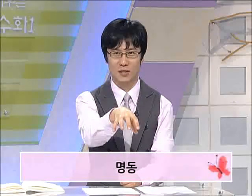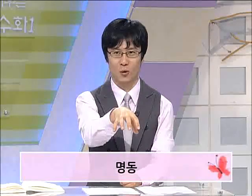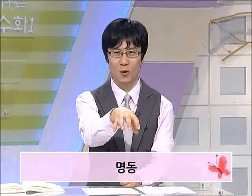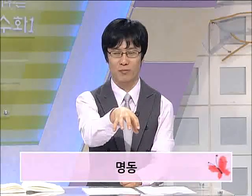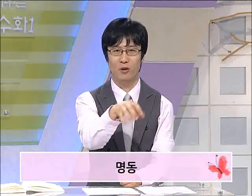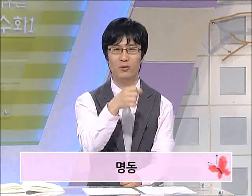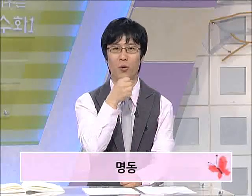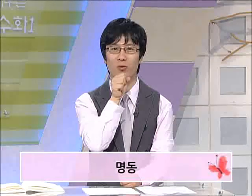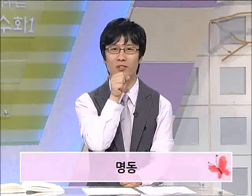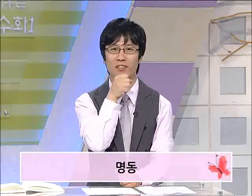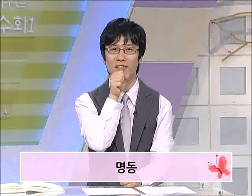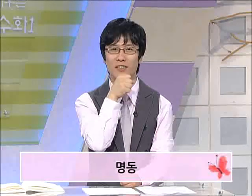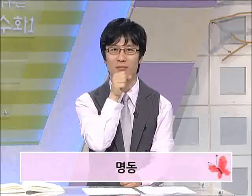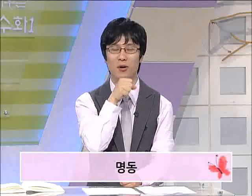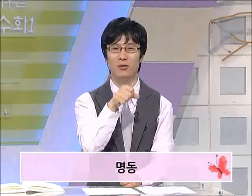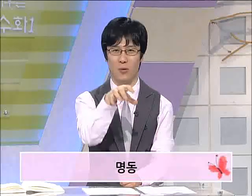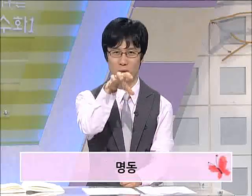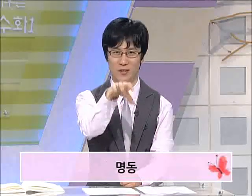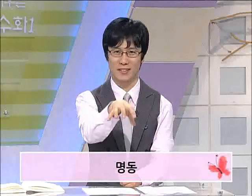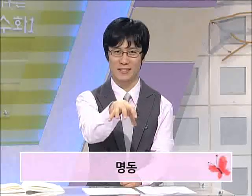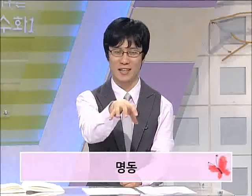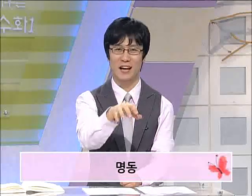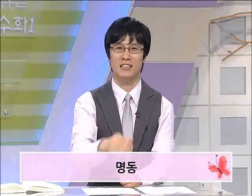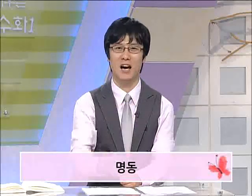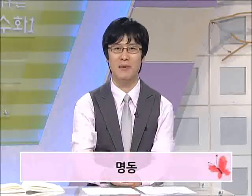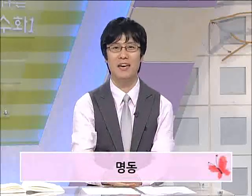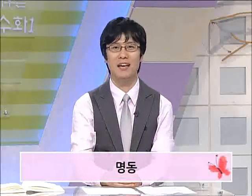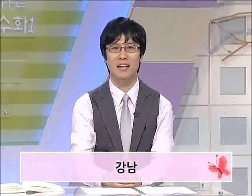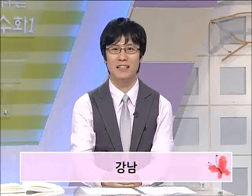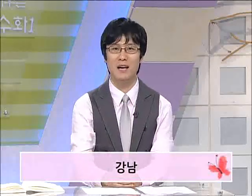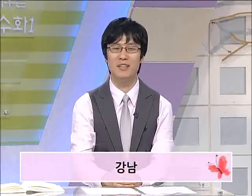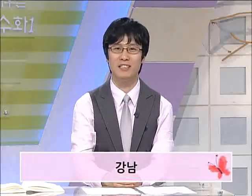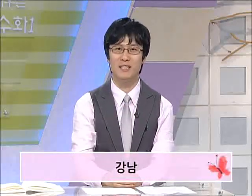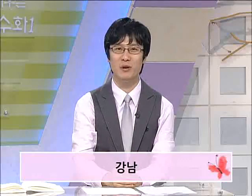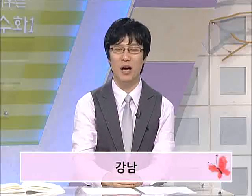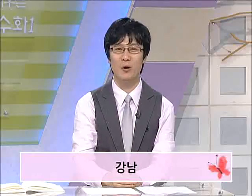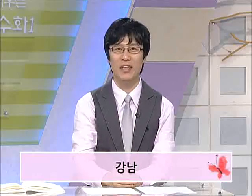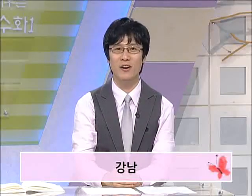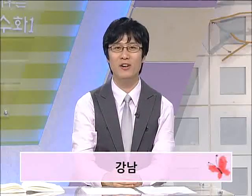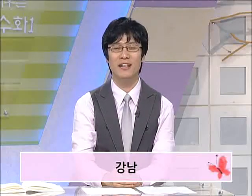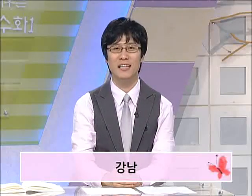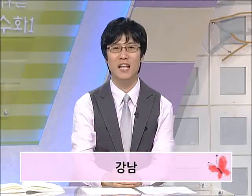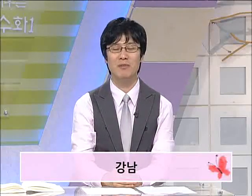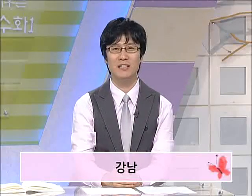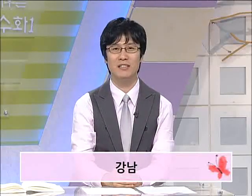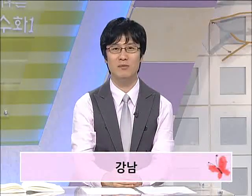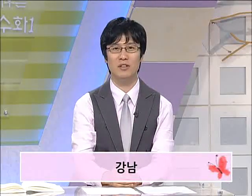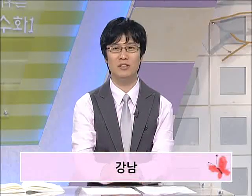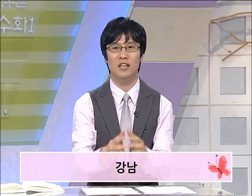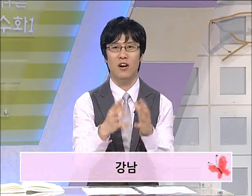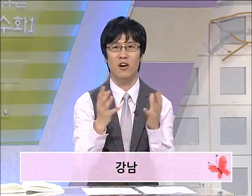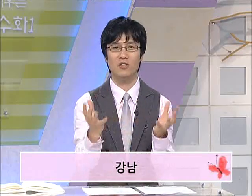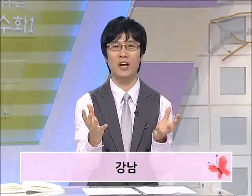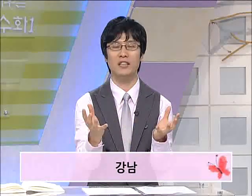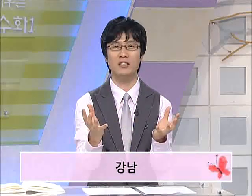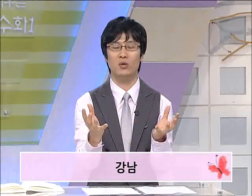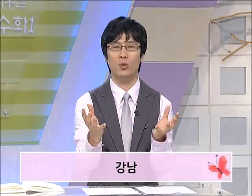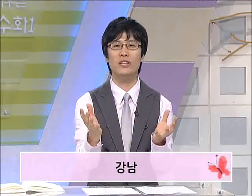장소, 명동. 명동. 자, 그 다음에 강남이라는 지명 나오네요. 강남이라는 지명은 정해진